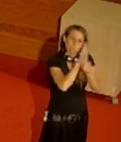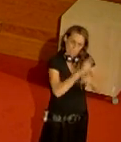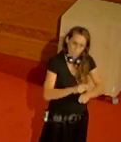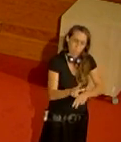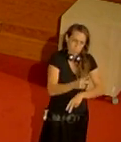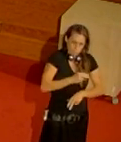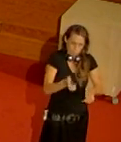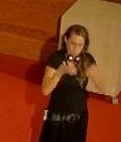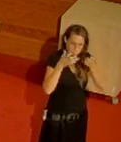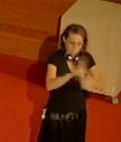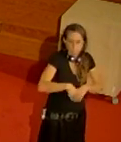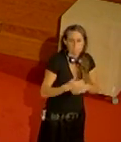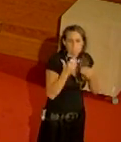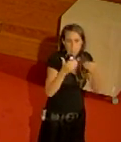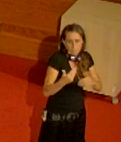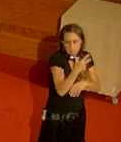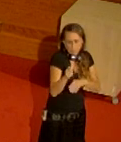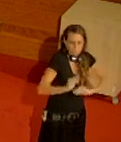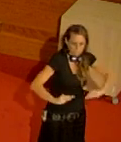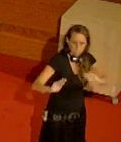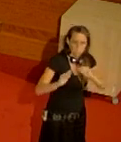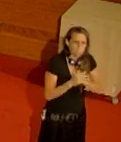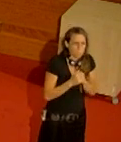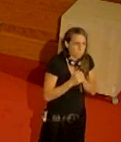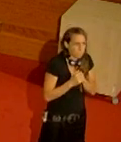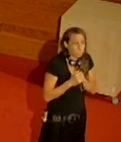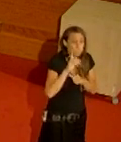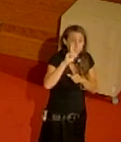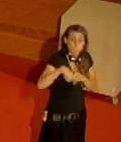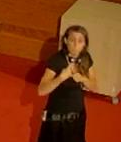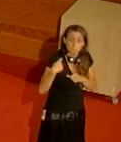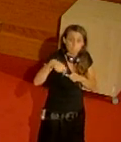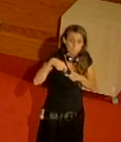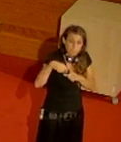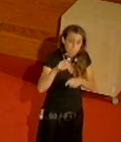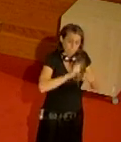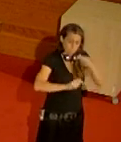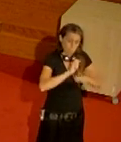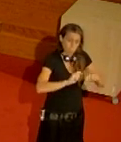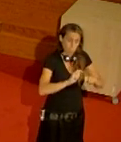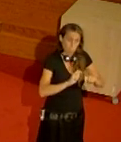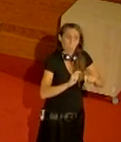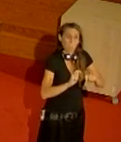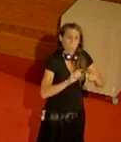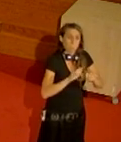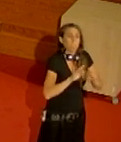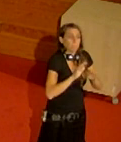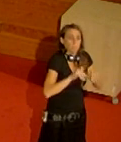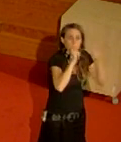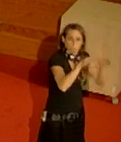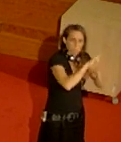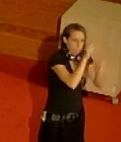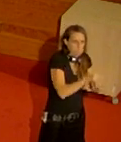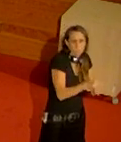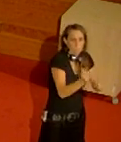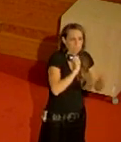el reportaje manila invisible además fue presidente de la asociación de corresponsales extranjeros de Filipinas entre